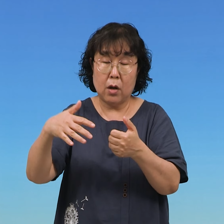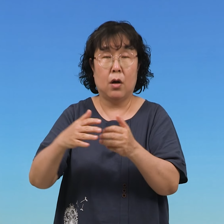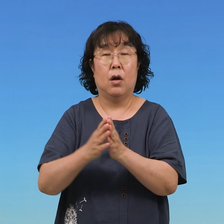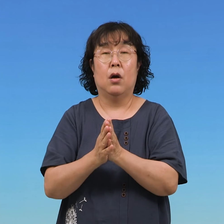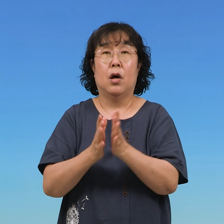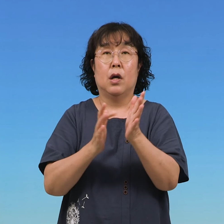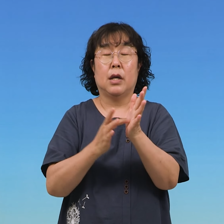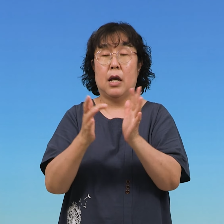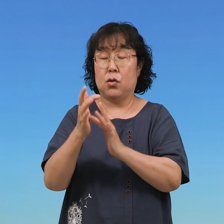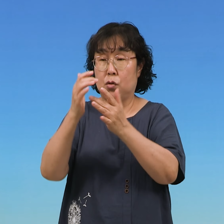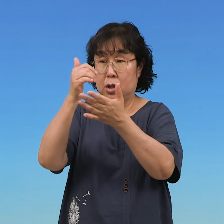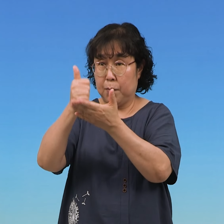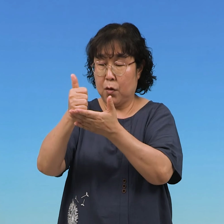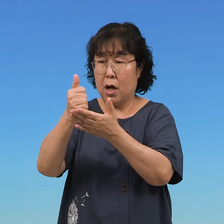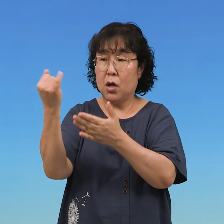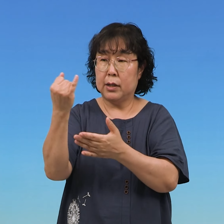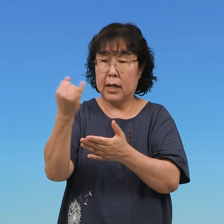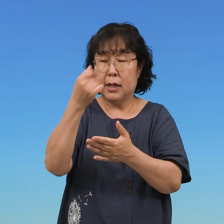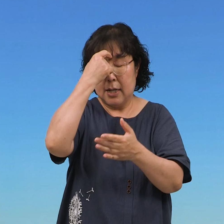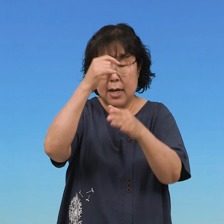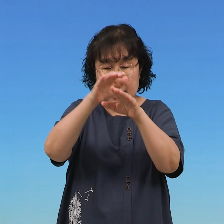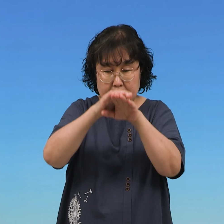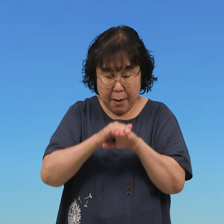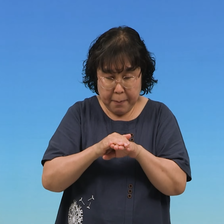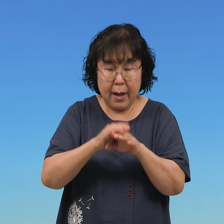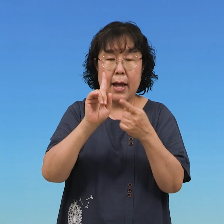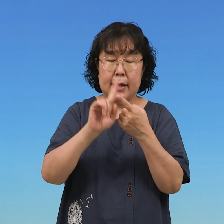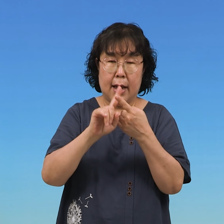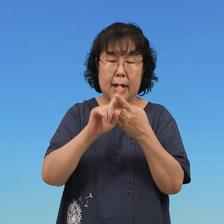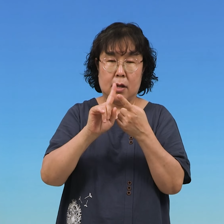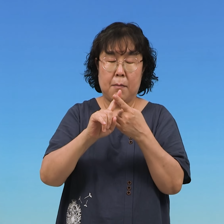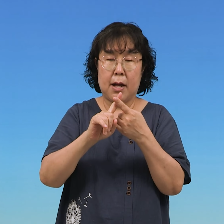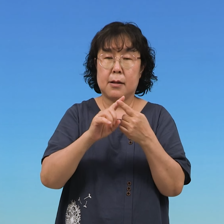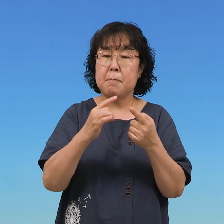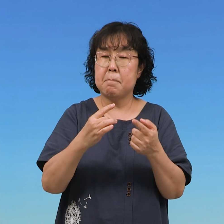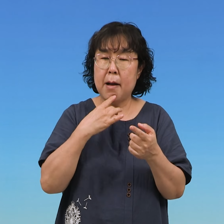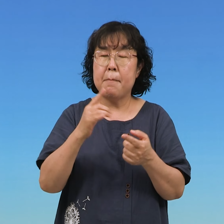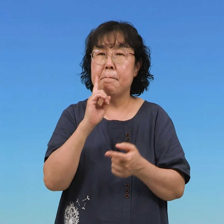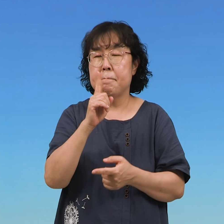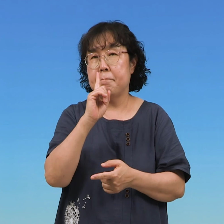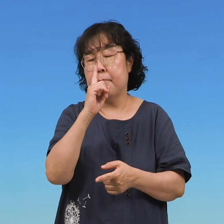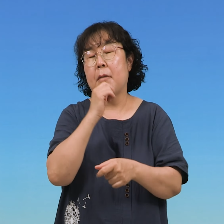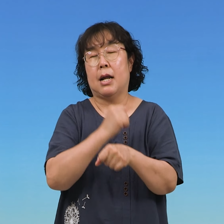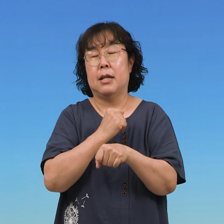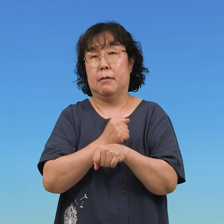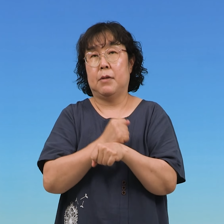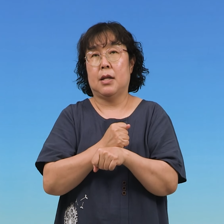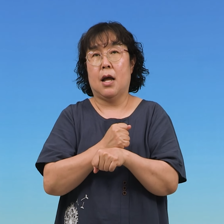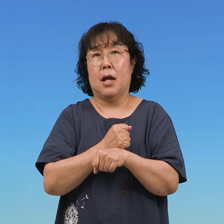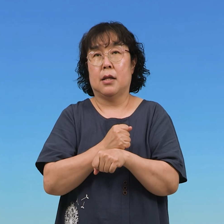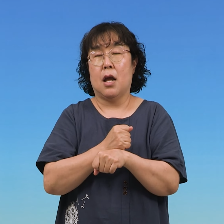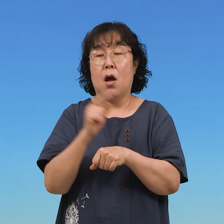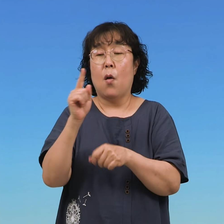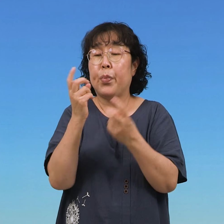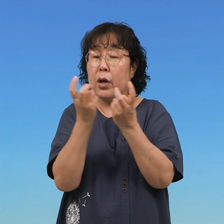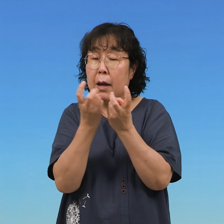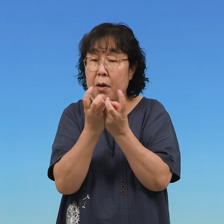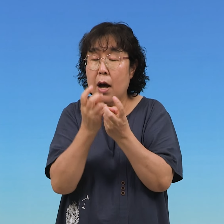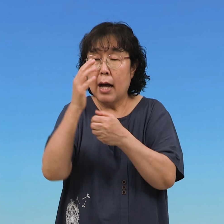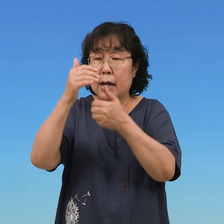게 뭡니까? 예배 얘기였어요. 예배. 어떻게 예배를 드리면 하나님이 기뻐하시는 올바른 예배를 드릴